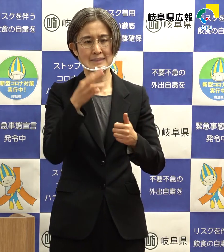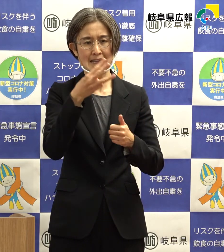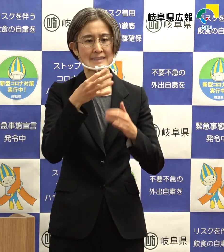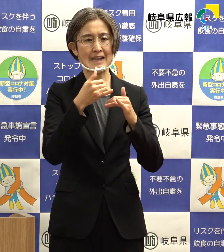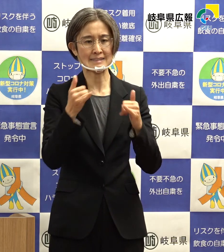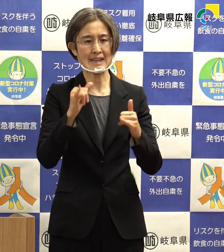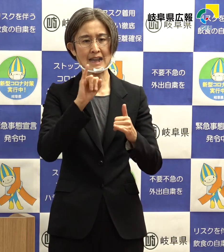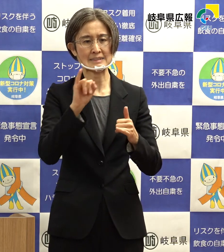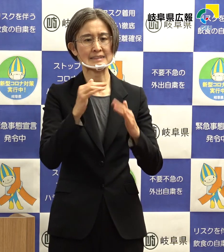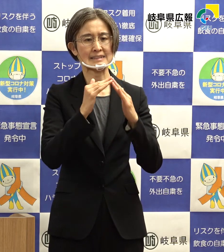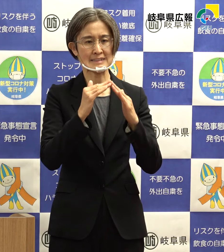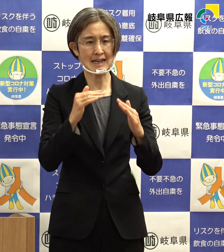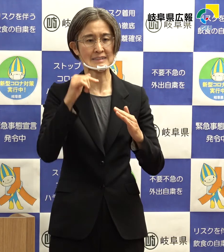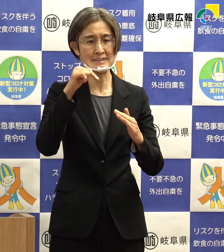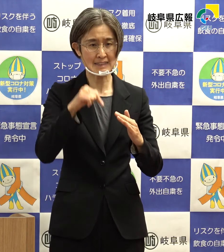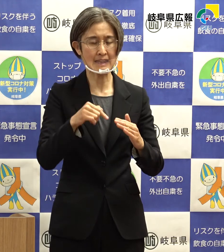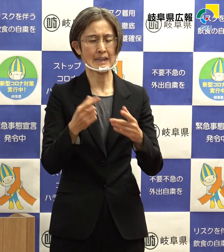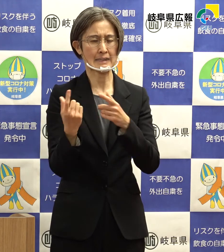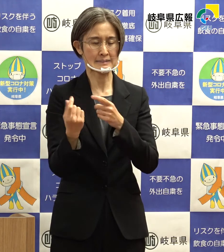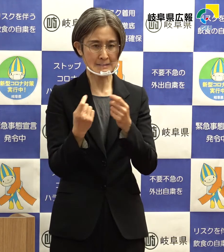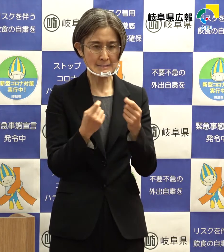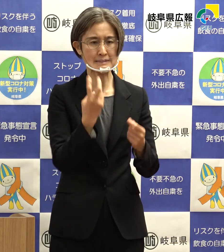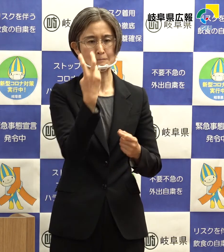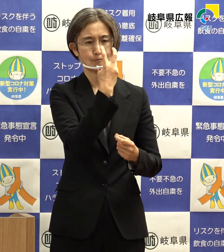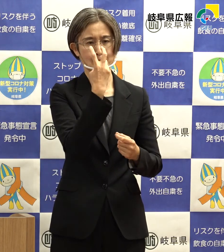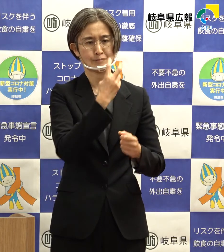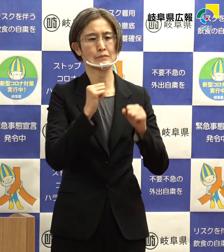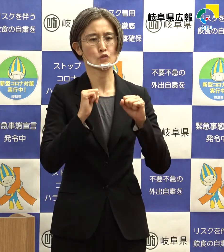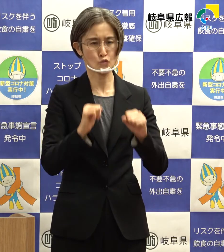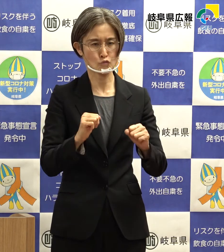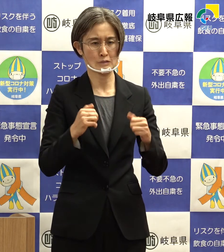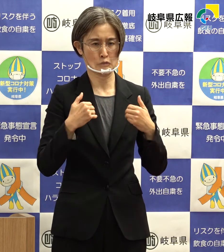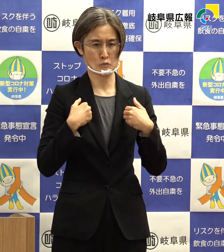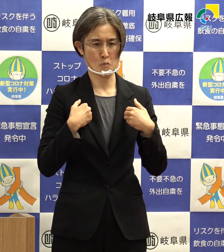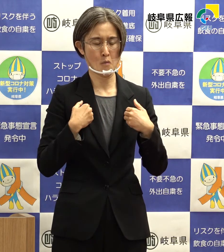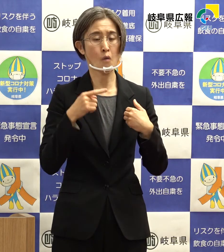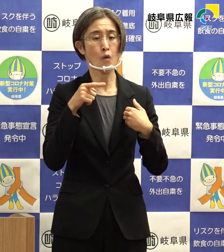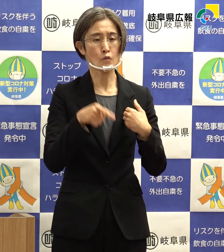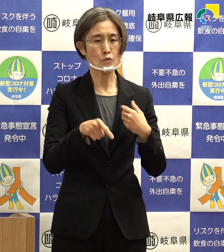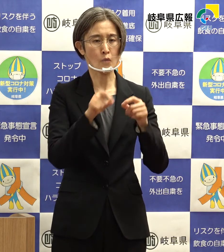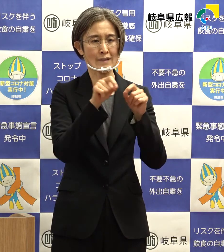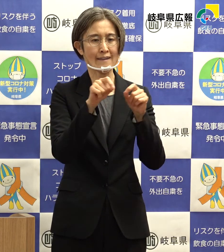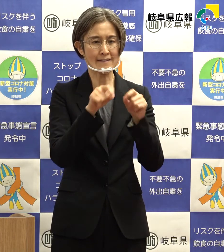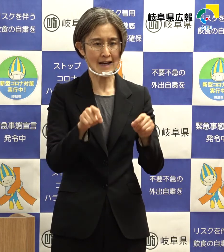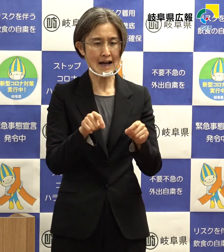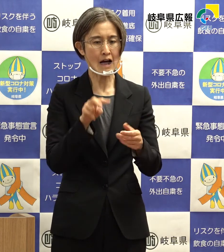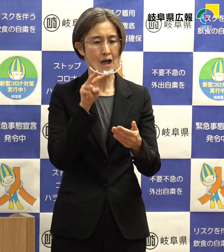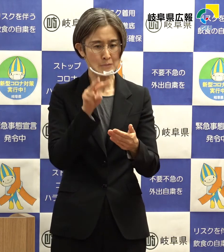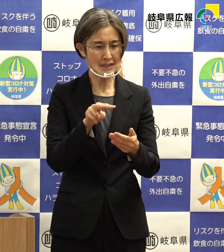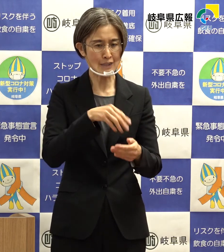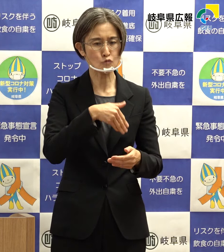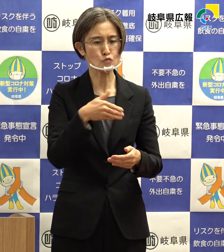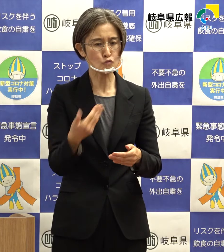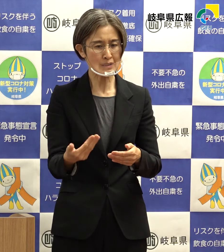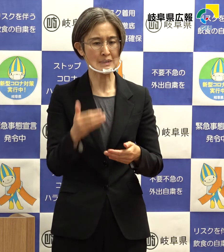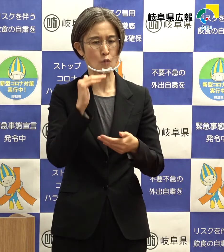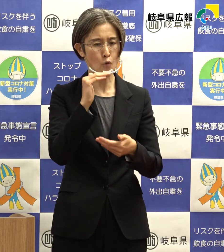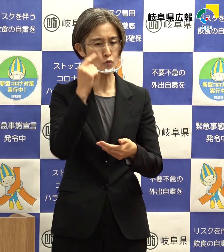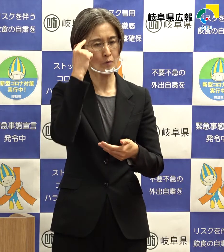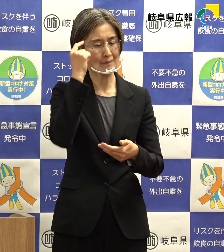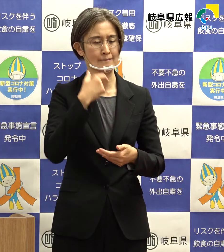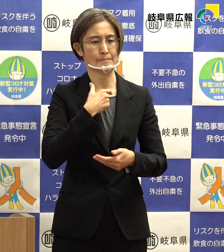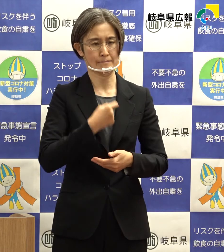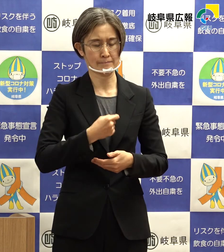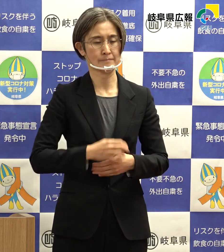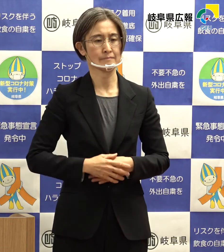と。で、まあ、その結果を見て、いろんなことを次の対処については判断をしたいと思っています。非常にそうい